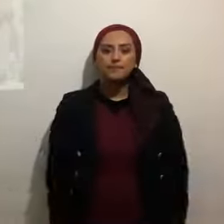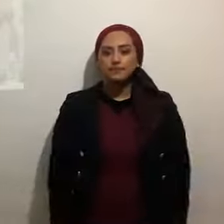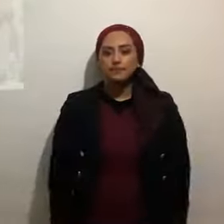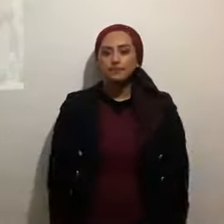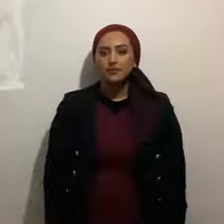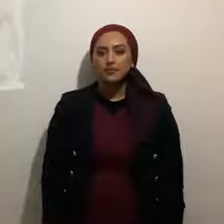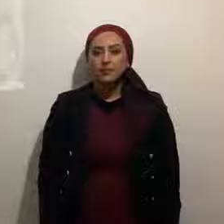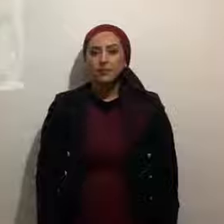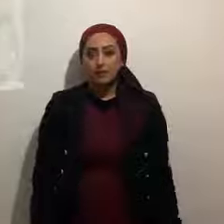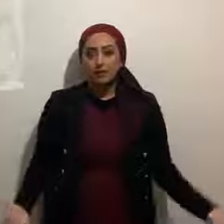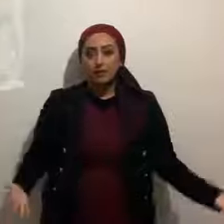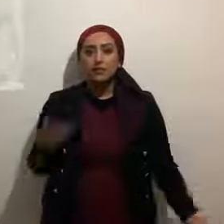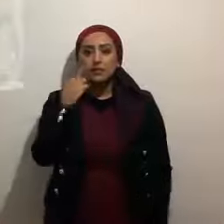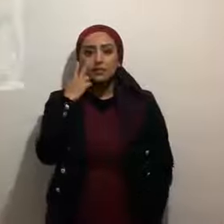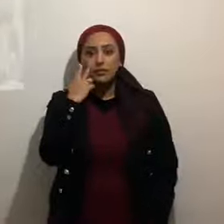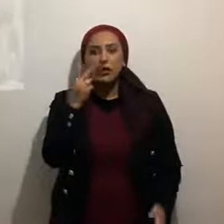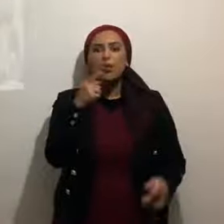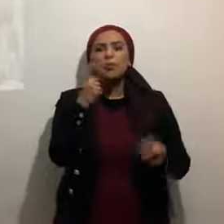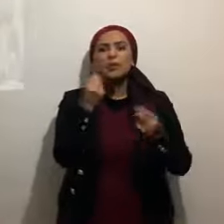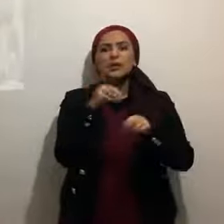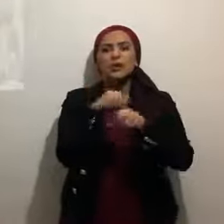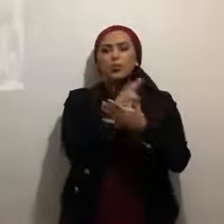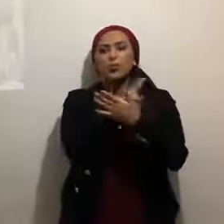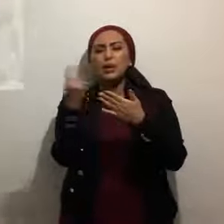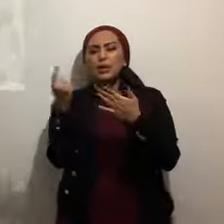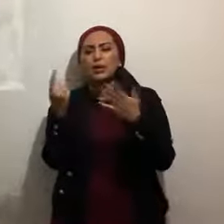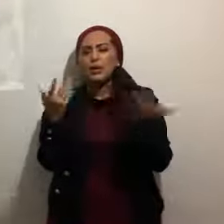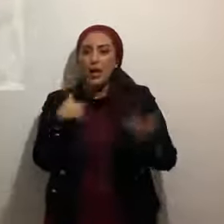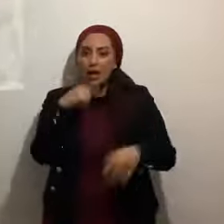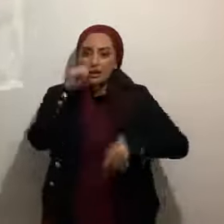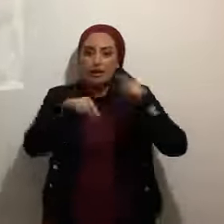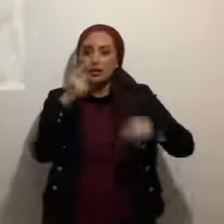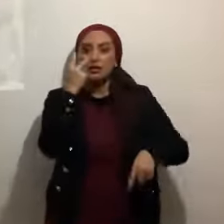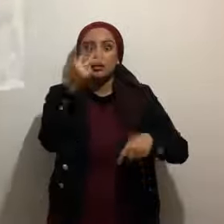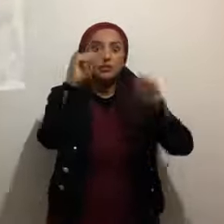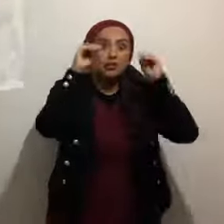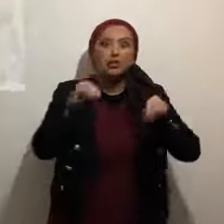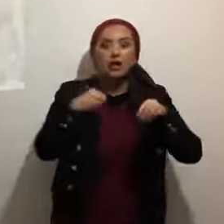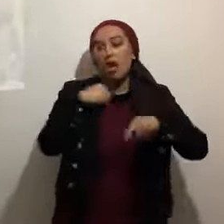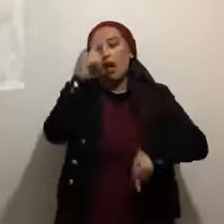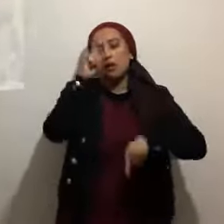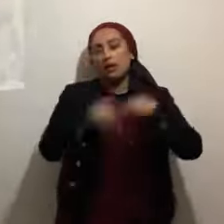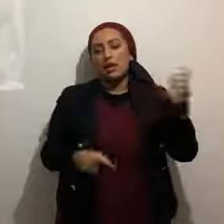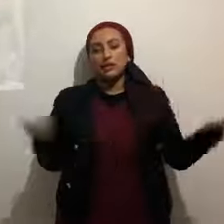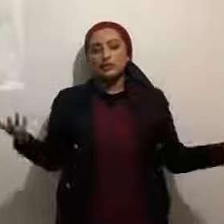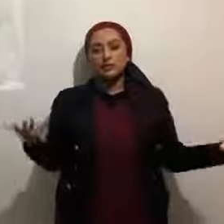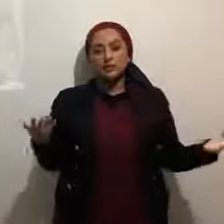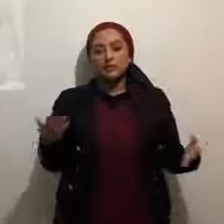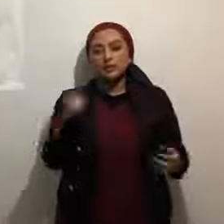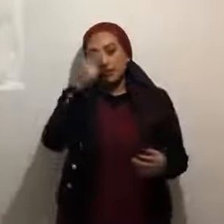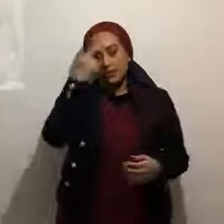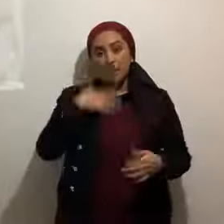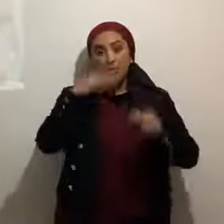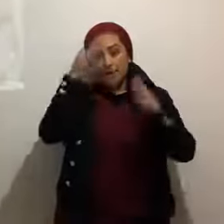¿Te das cuenta? ¿Qué haces entre semana? Porque yo no te veo. Soy tal vez tu roe, dices tú, pero yo no te veo. ¿Qué